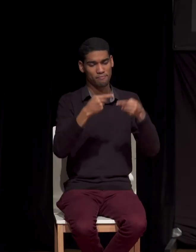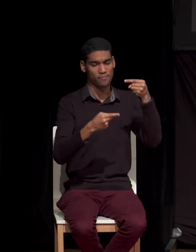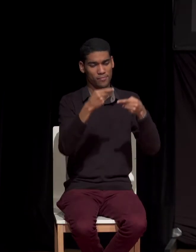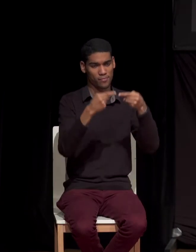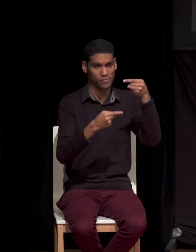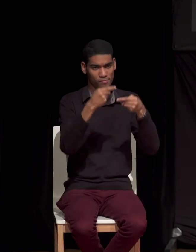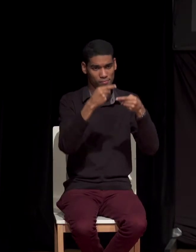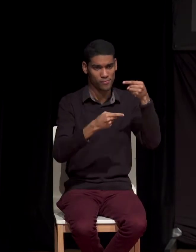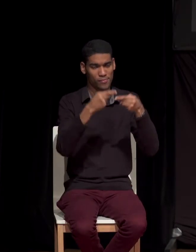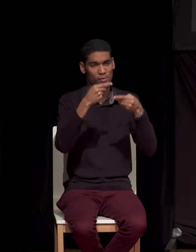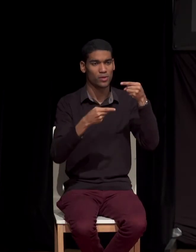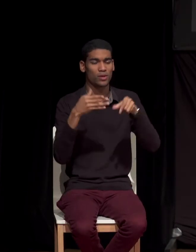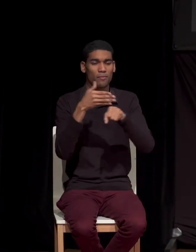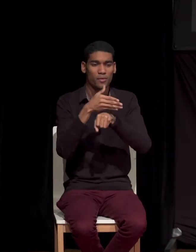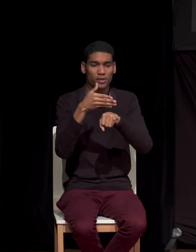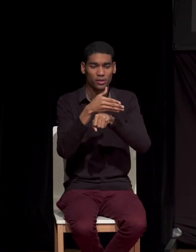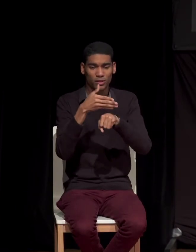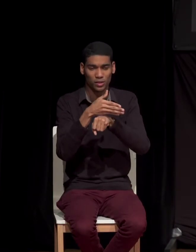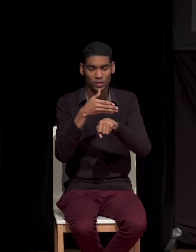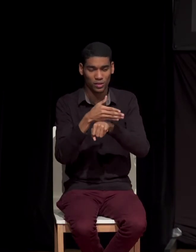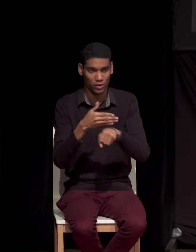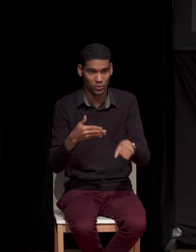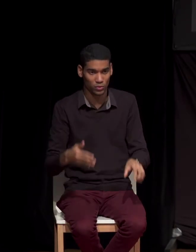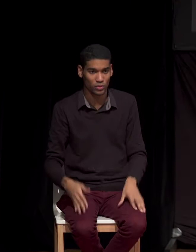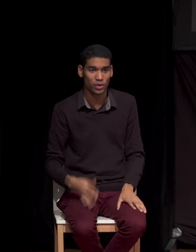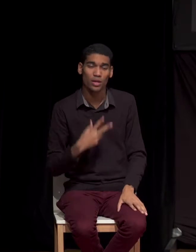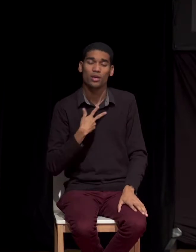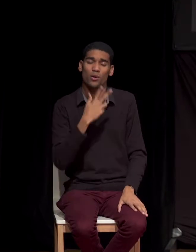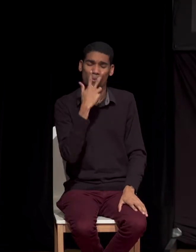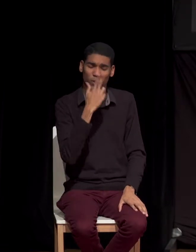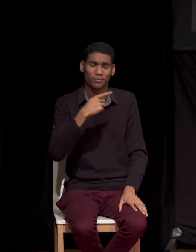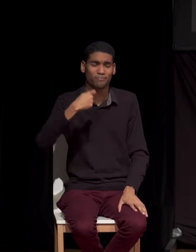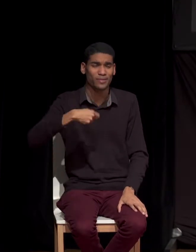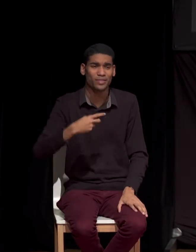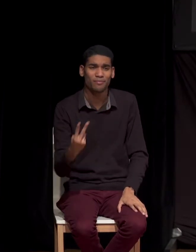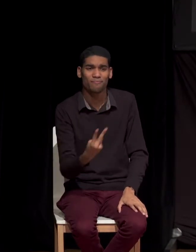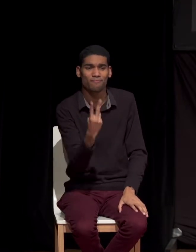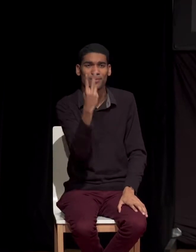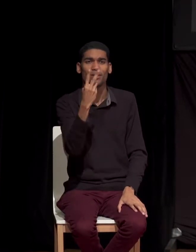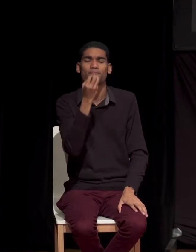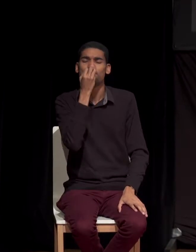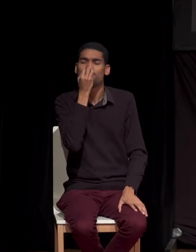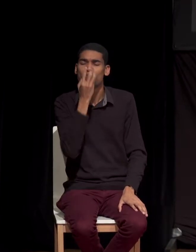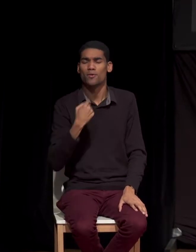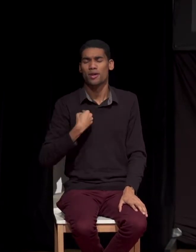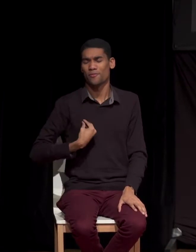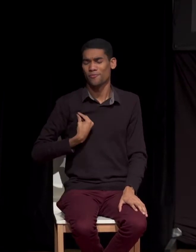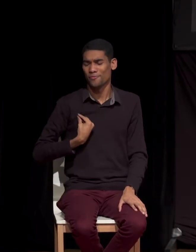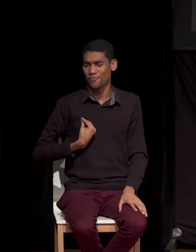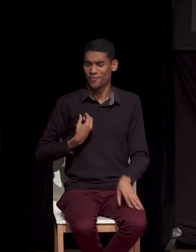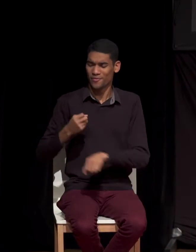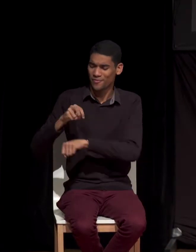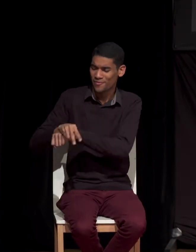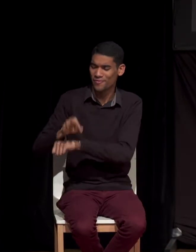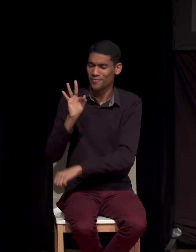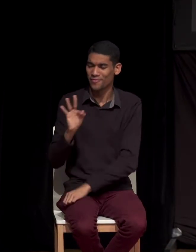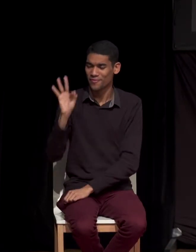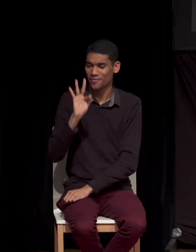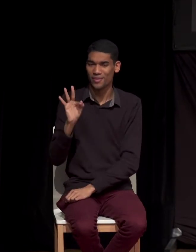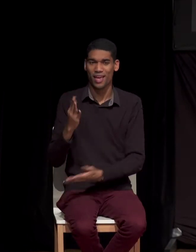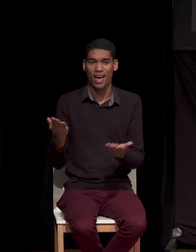pública de acesso. E eu acho que a gente precisa valorizar, assim, que bom que eu estou na universidade agora, fazendo parte de um